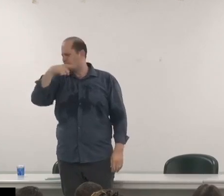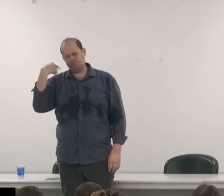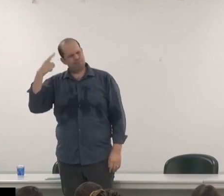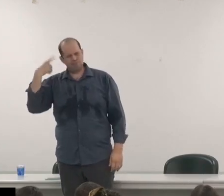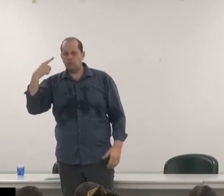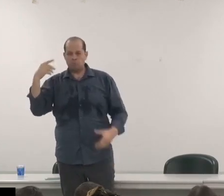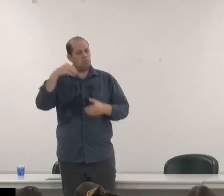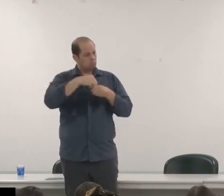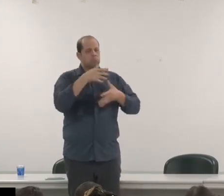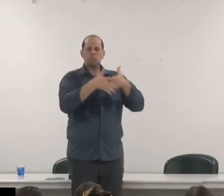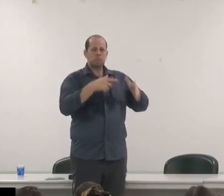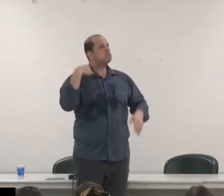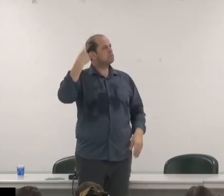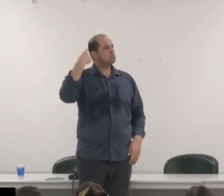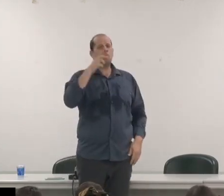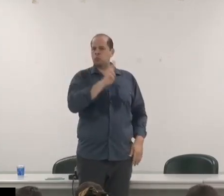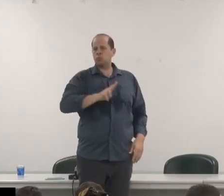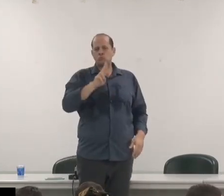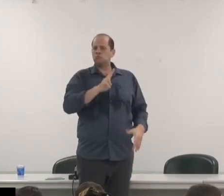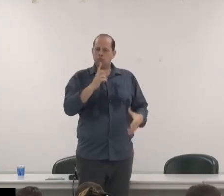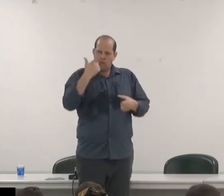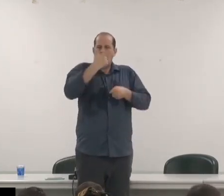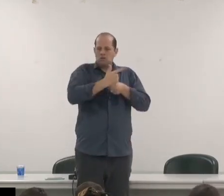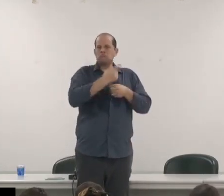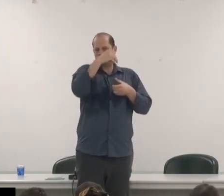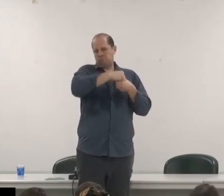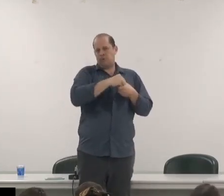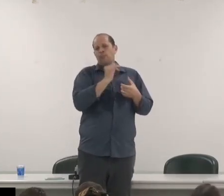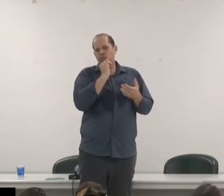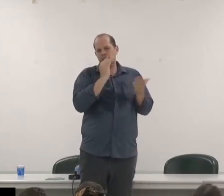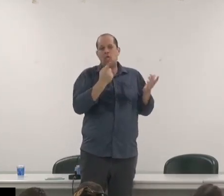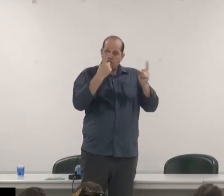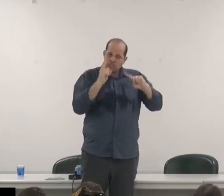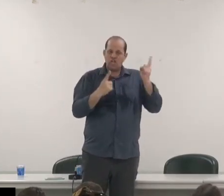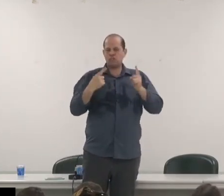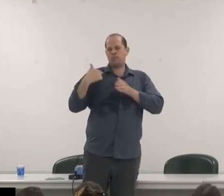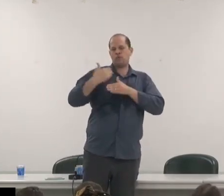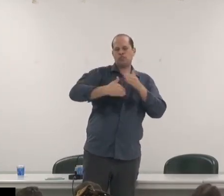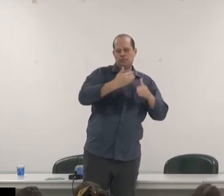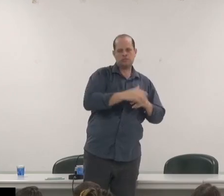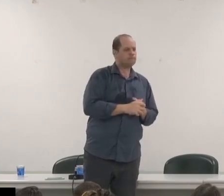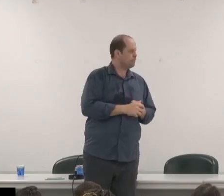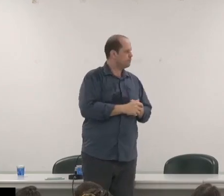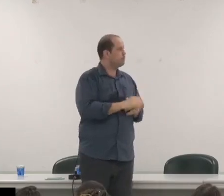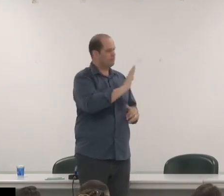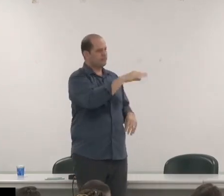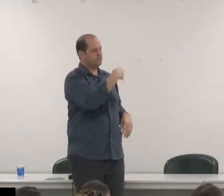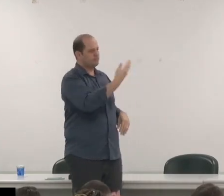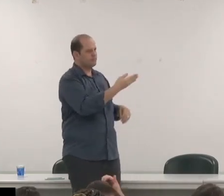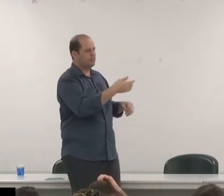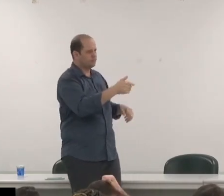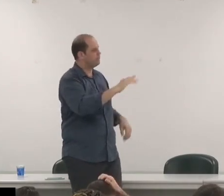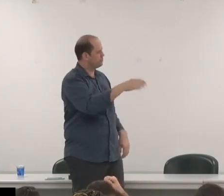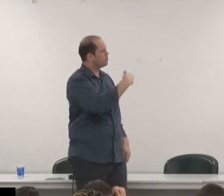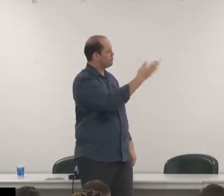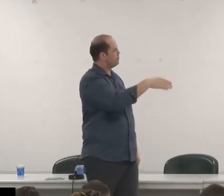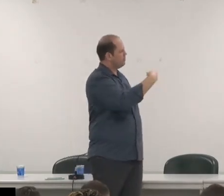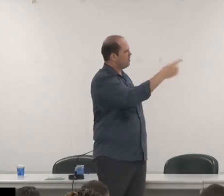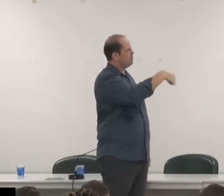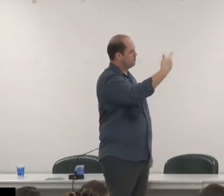fizer isso aqui, todo mundo vai entender do que eu estou falando. E daí, na Libras, a gente usa também, foi lexicalizado, foi incorporado à língua.